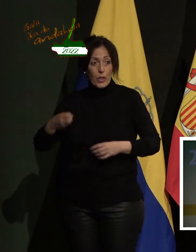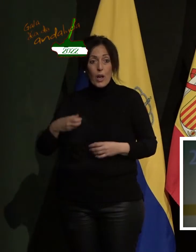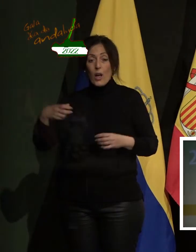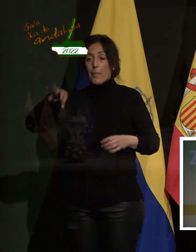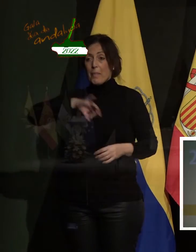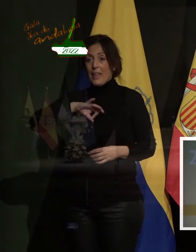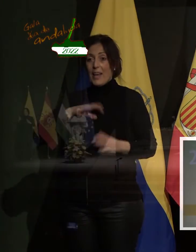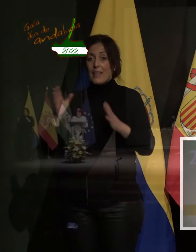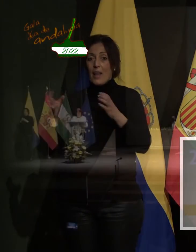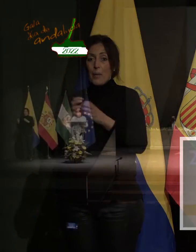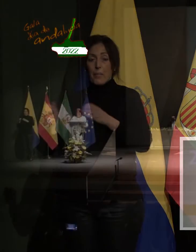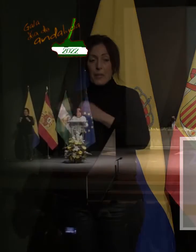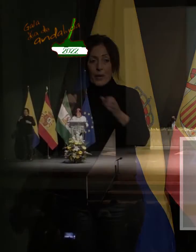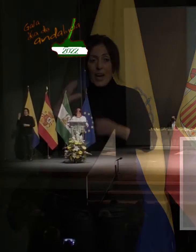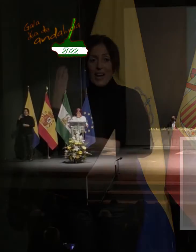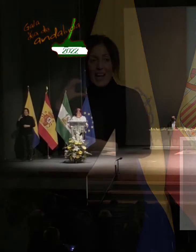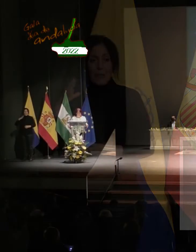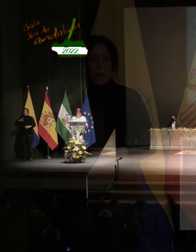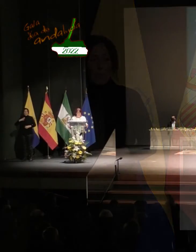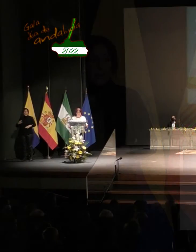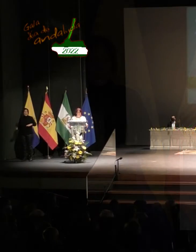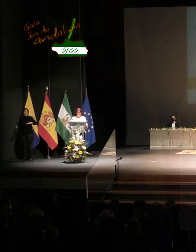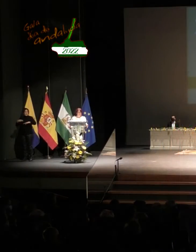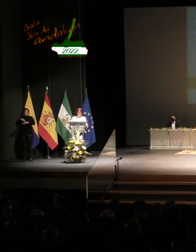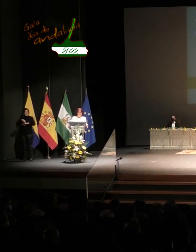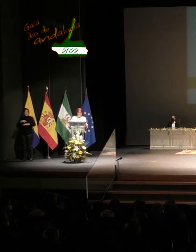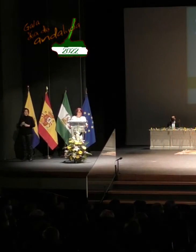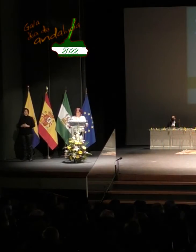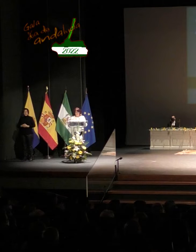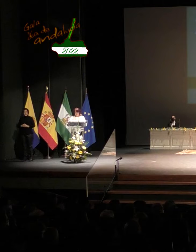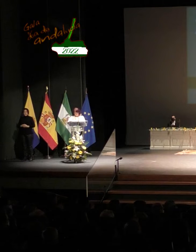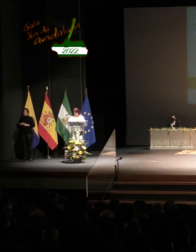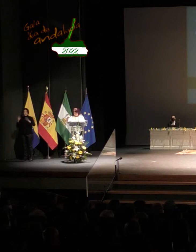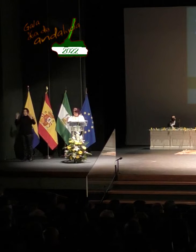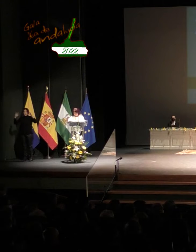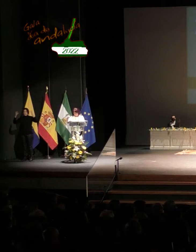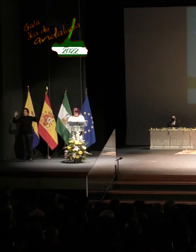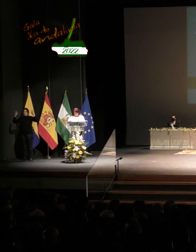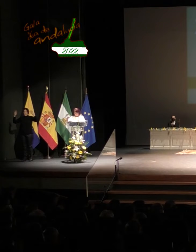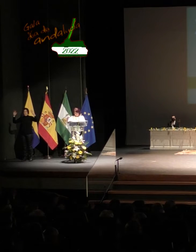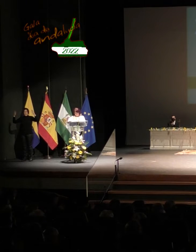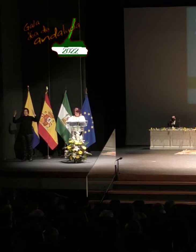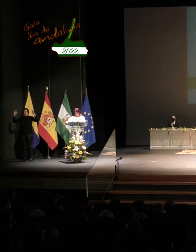del Río. Enhorabuena, Carmen, le pedimos que suba al escenario.